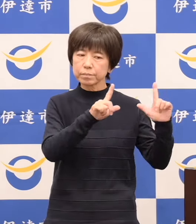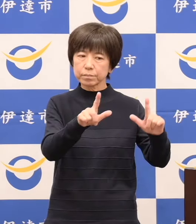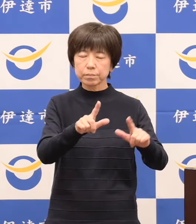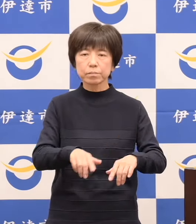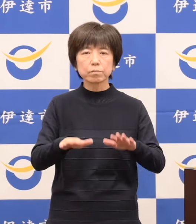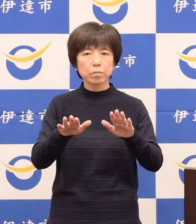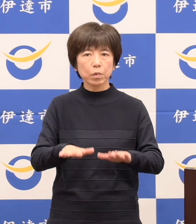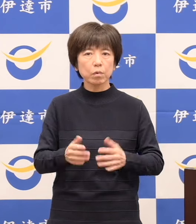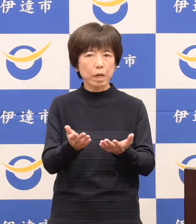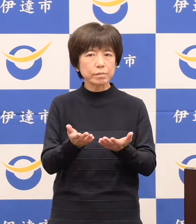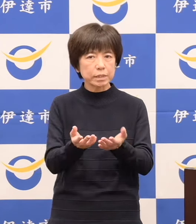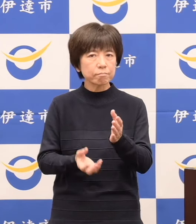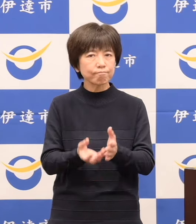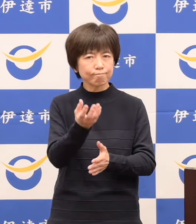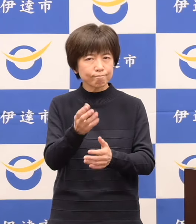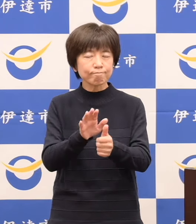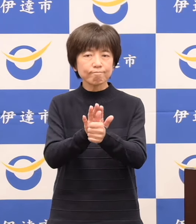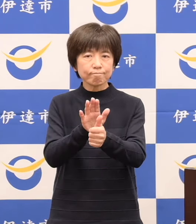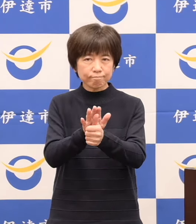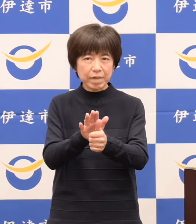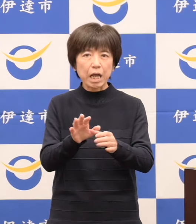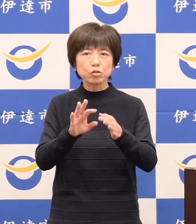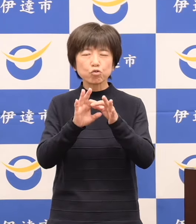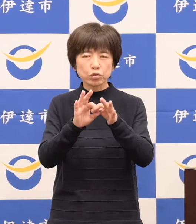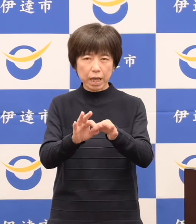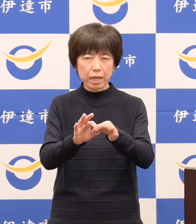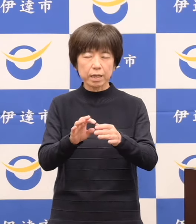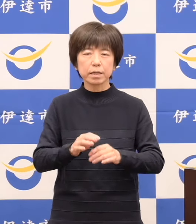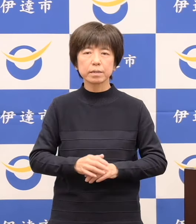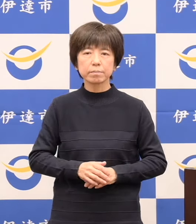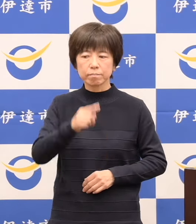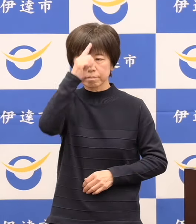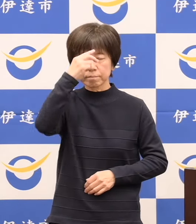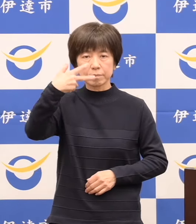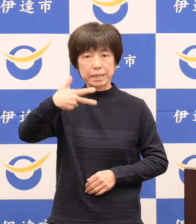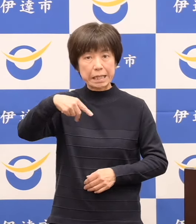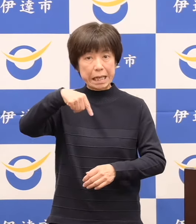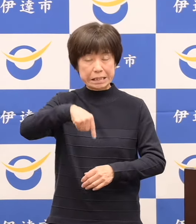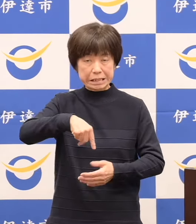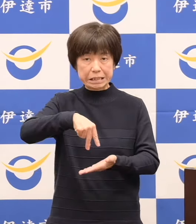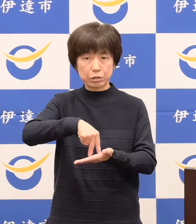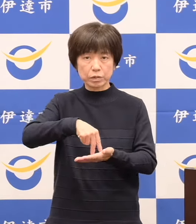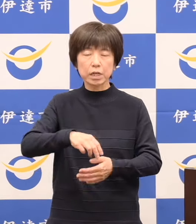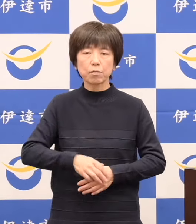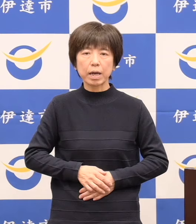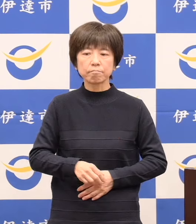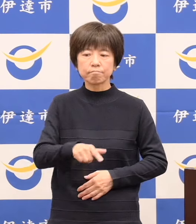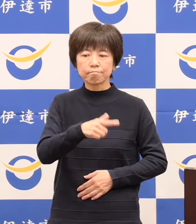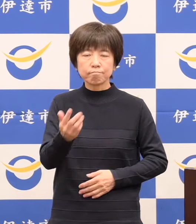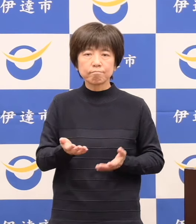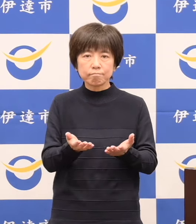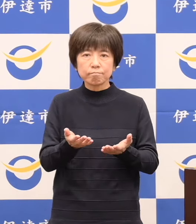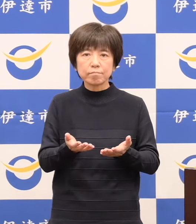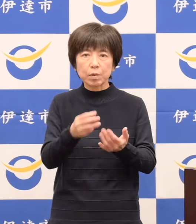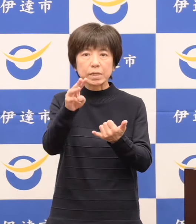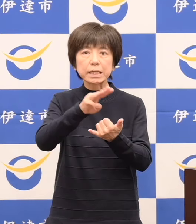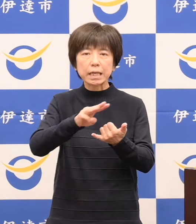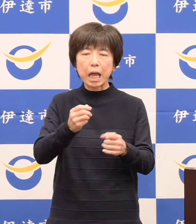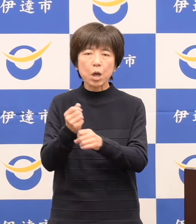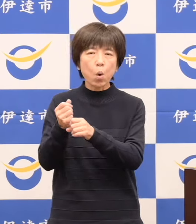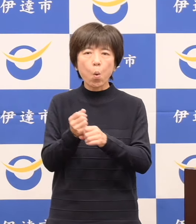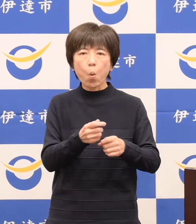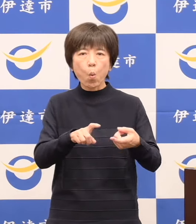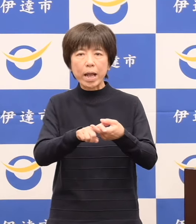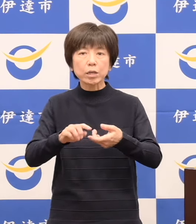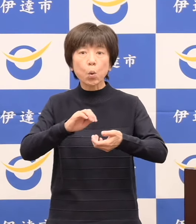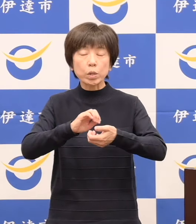の地震の支援ですね。伊達市ではですね、大規模災害時応援協定というのも締結